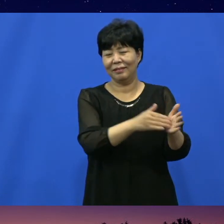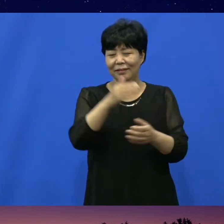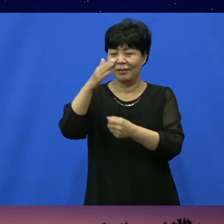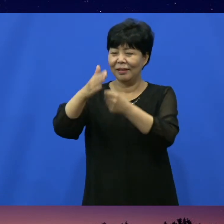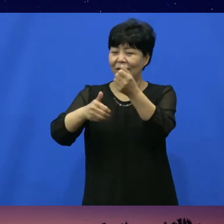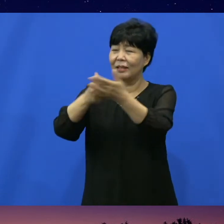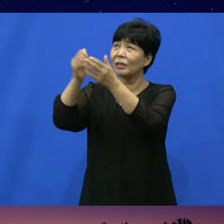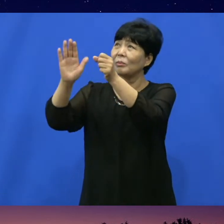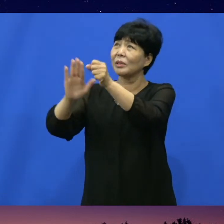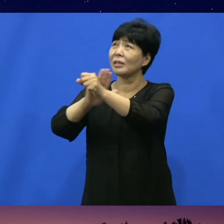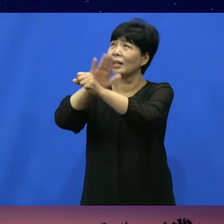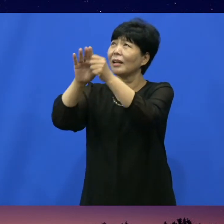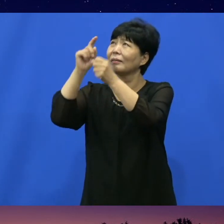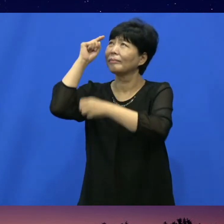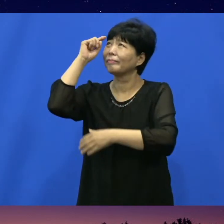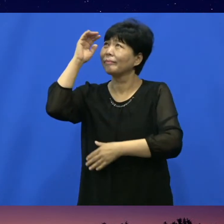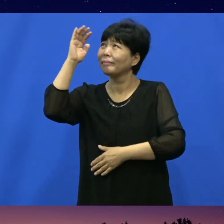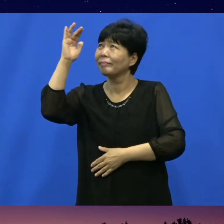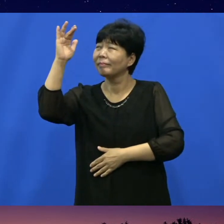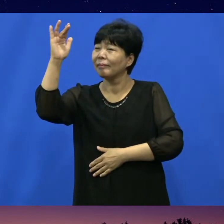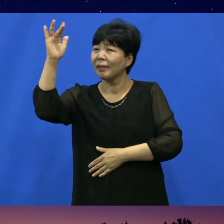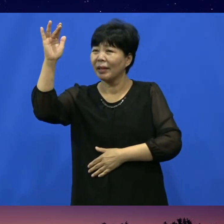갈망하도록.